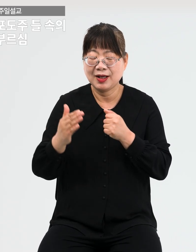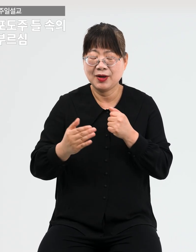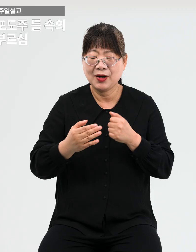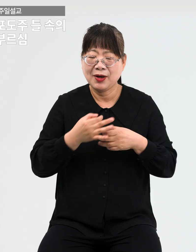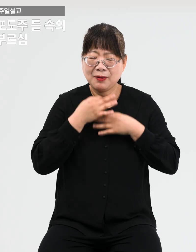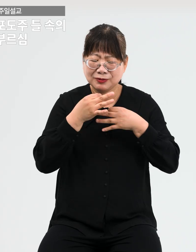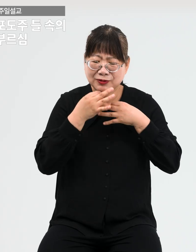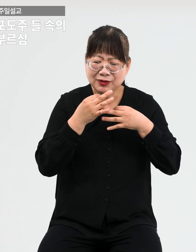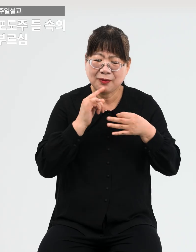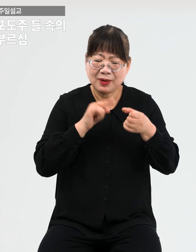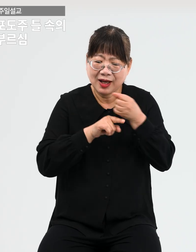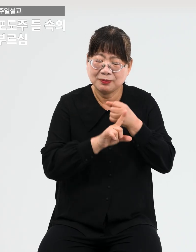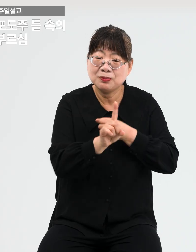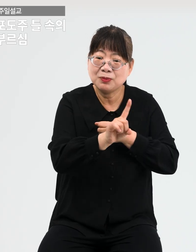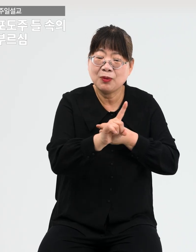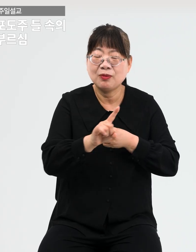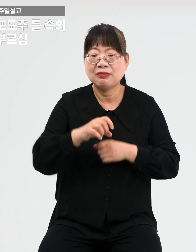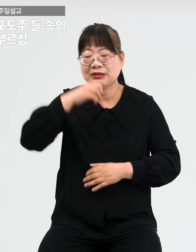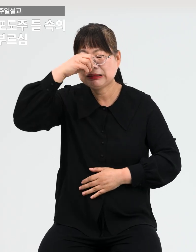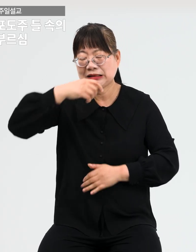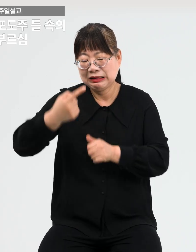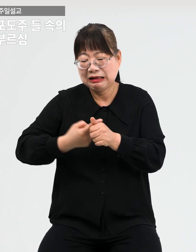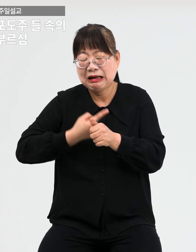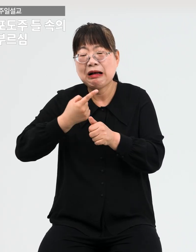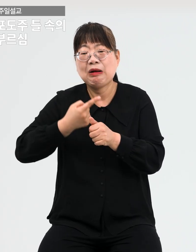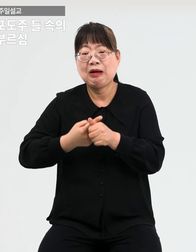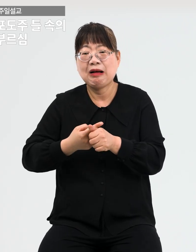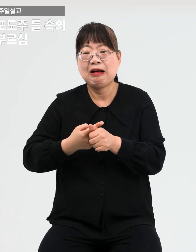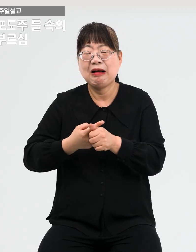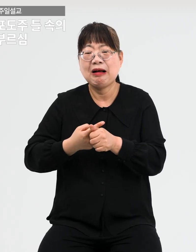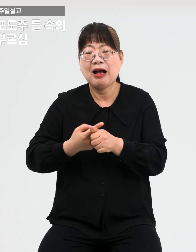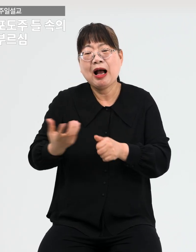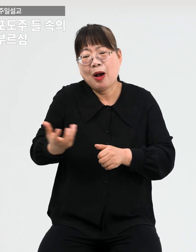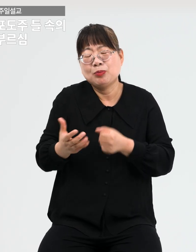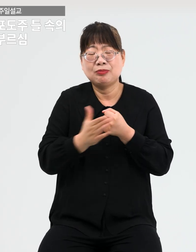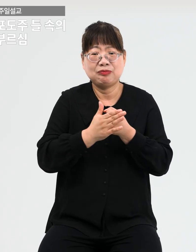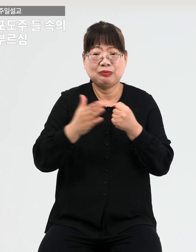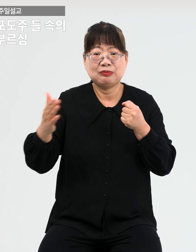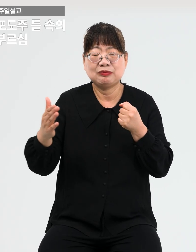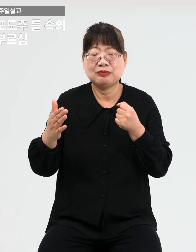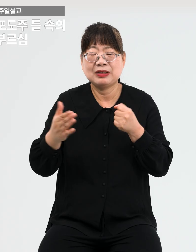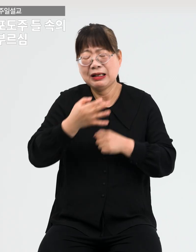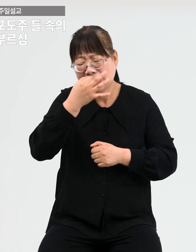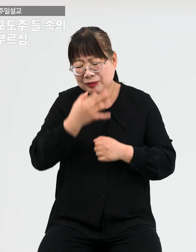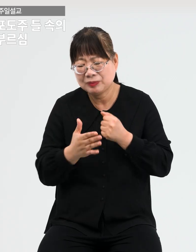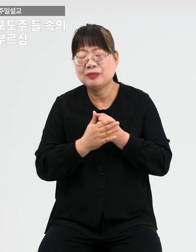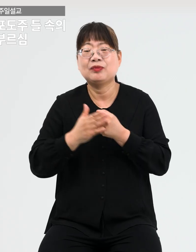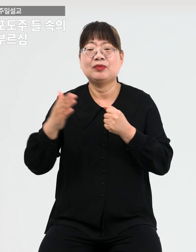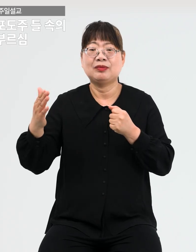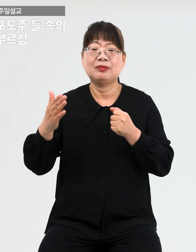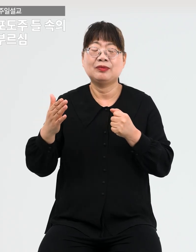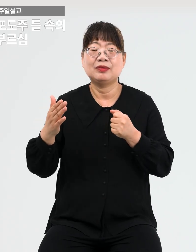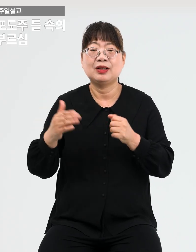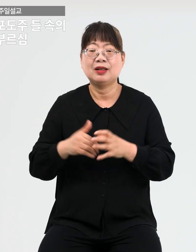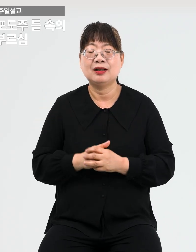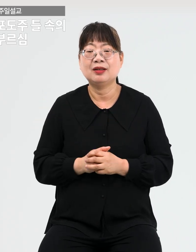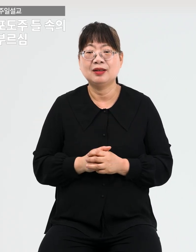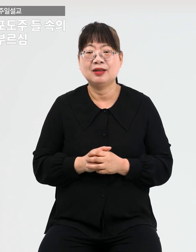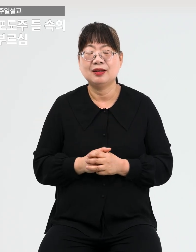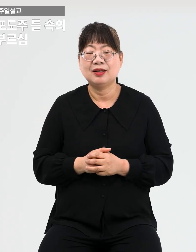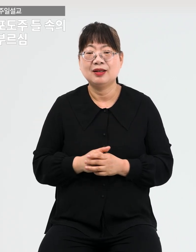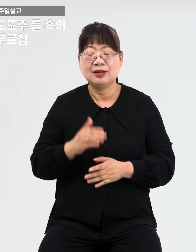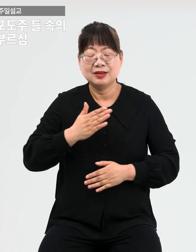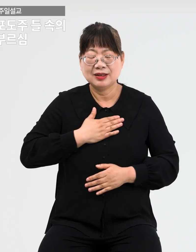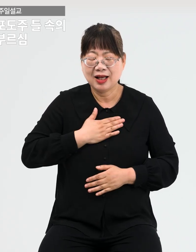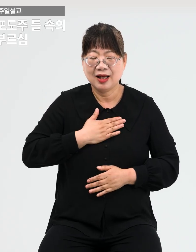무슨 의미인가? 그냥 본능적으로 아프니까, 힘드니까